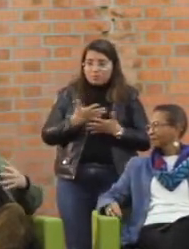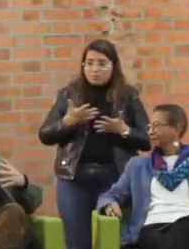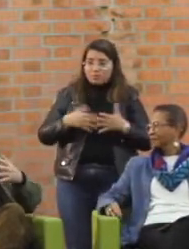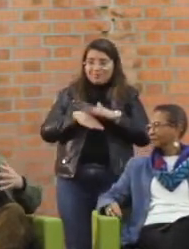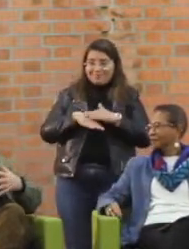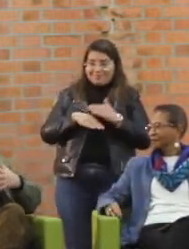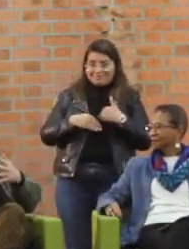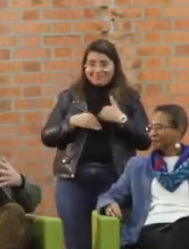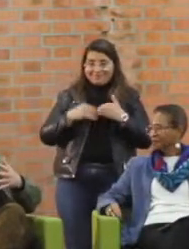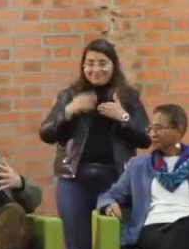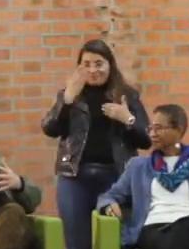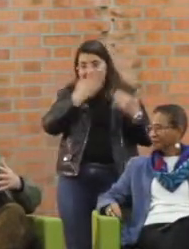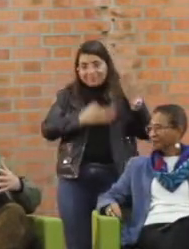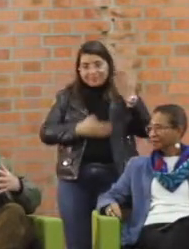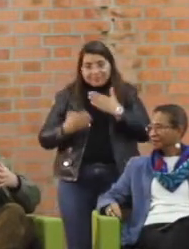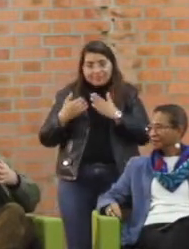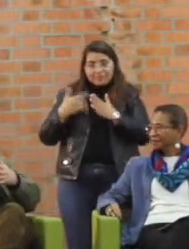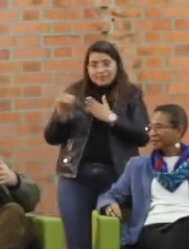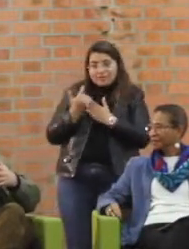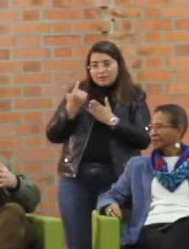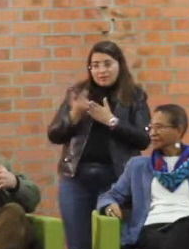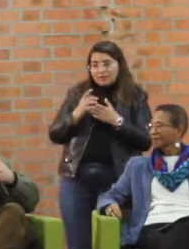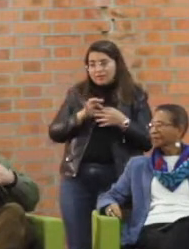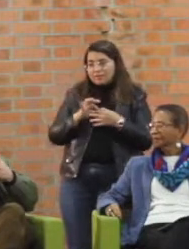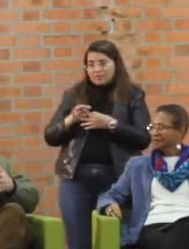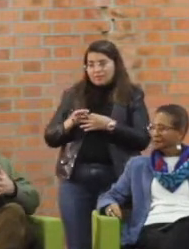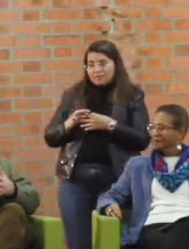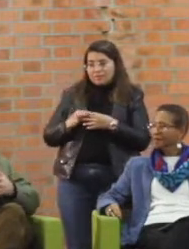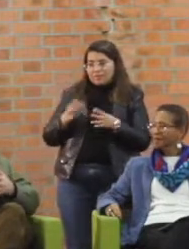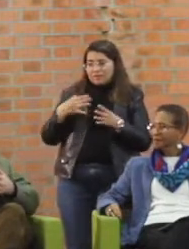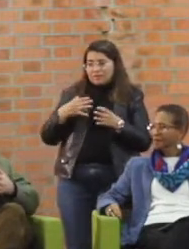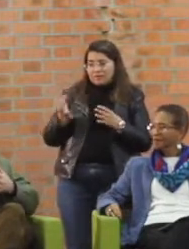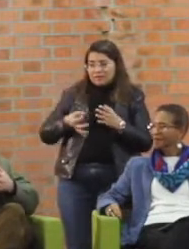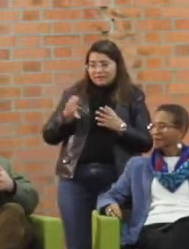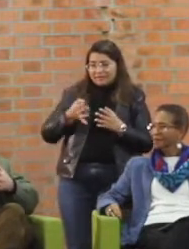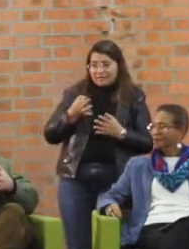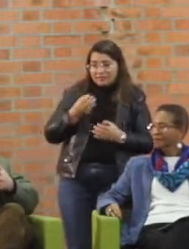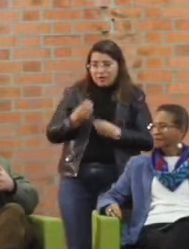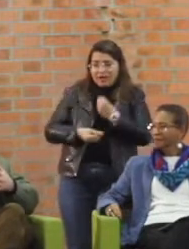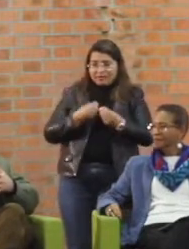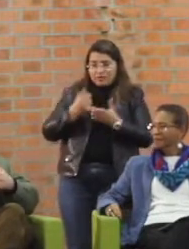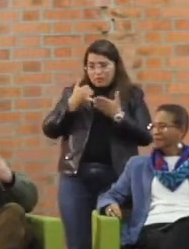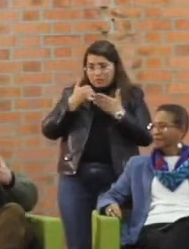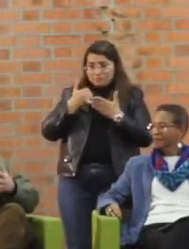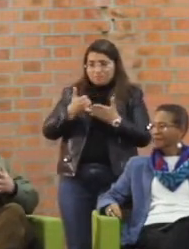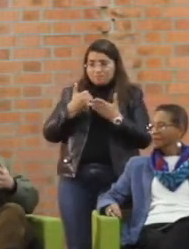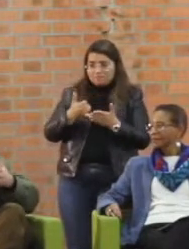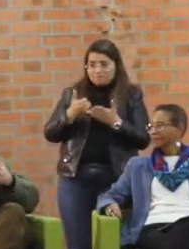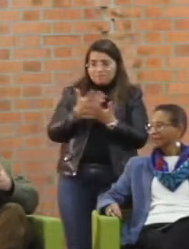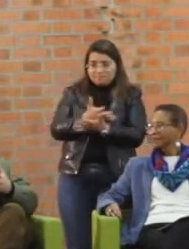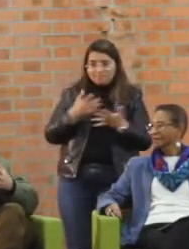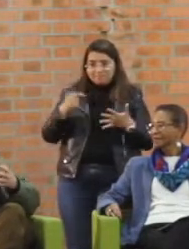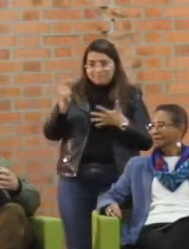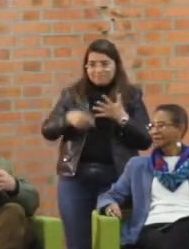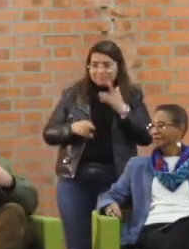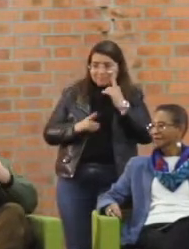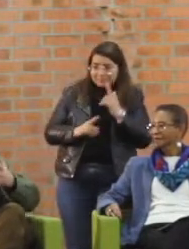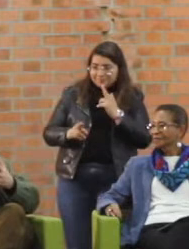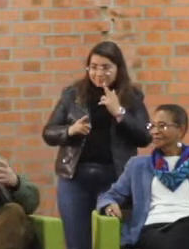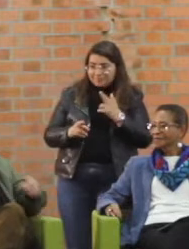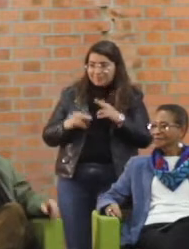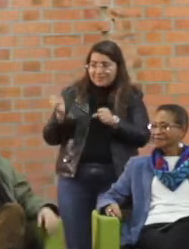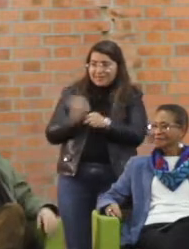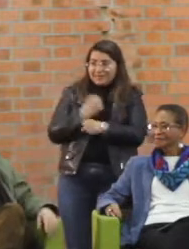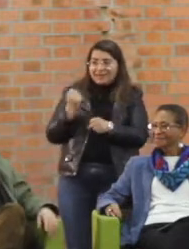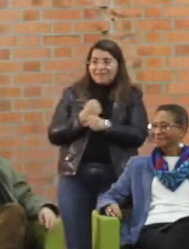con otro colega que murió que era Juan Jaramillo siempre pensamos en hacer un premio Juan Jaramillo y cuando vi que ustedes sí lo